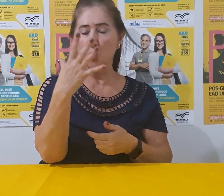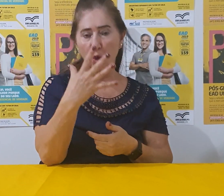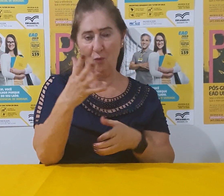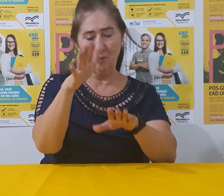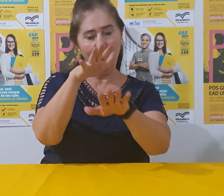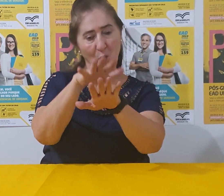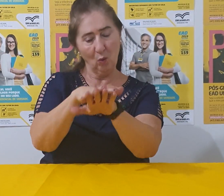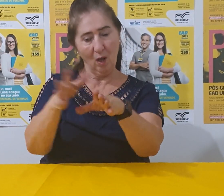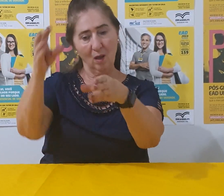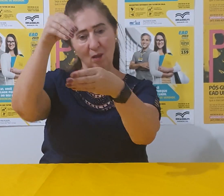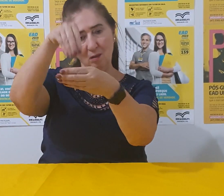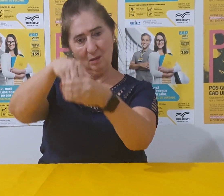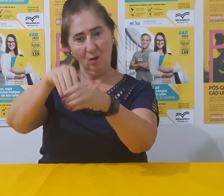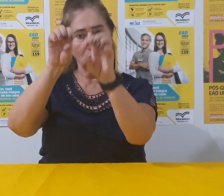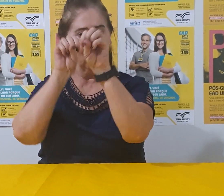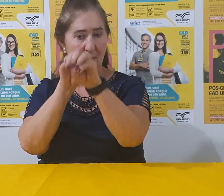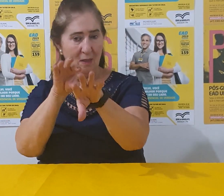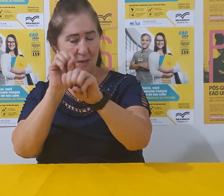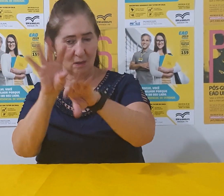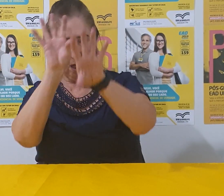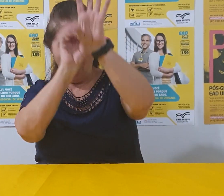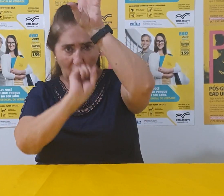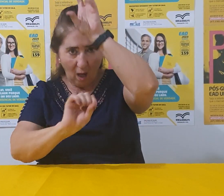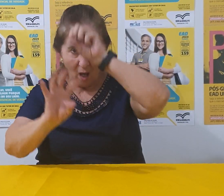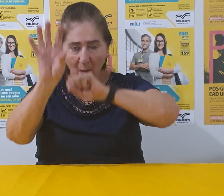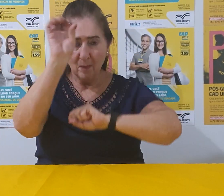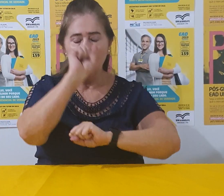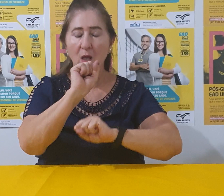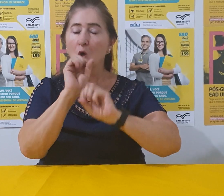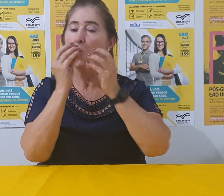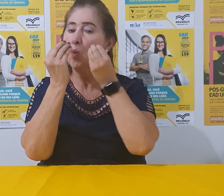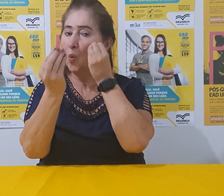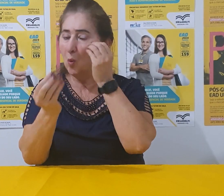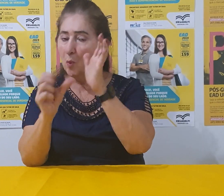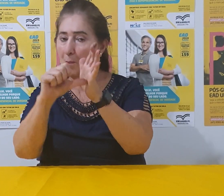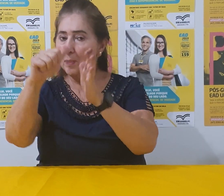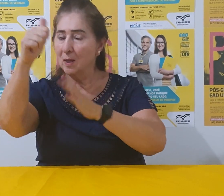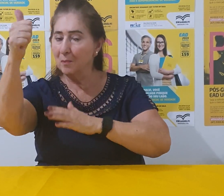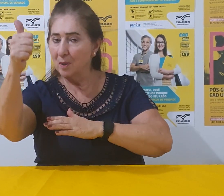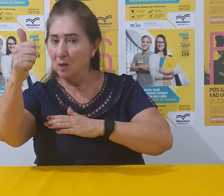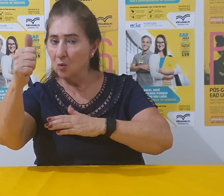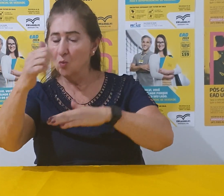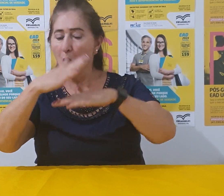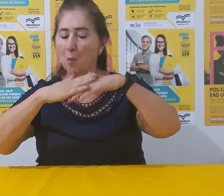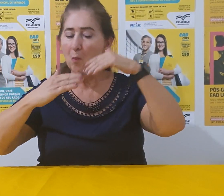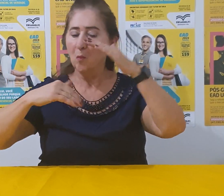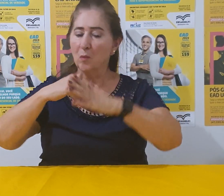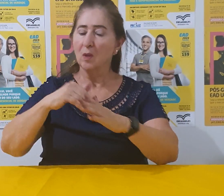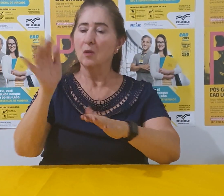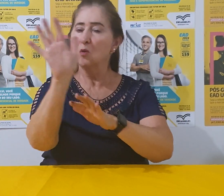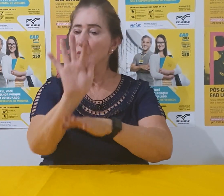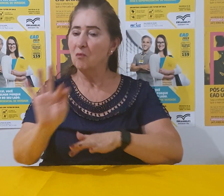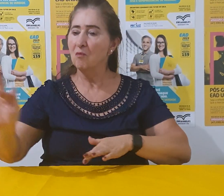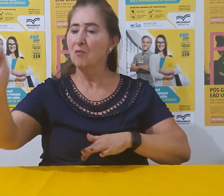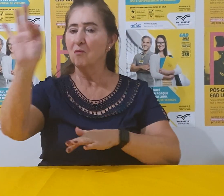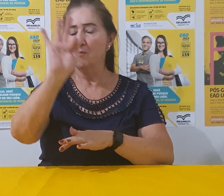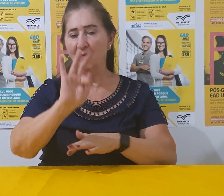e ensinar, começando pela formação docente, que apresenta falhas desde a graduação.